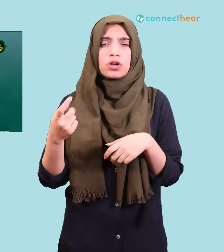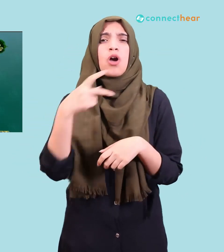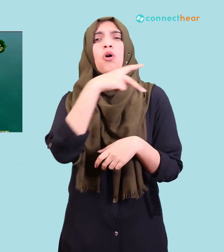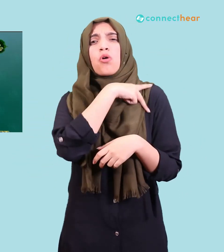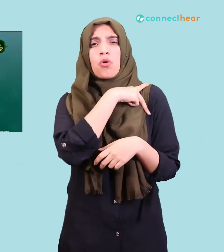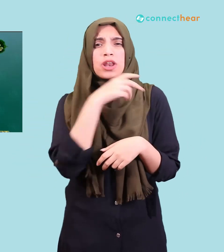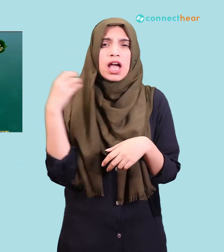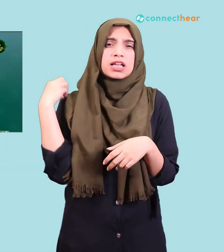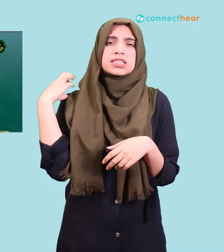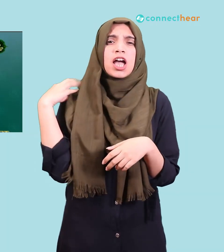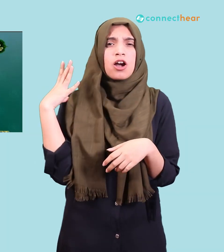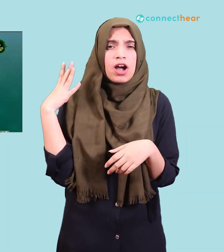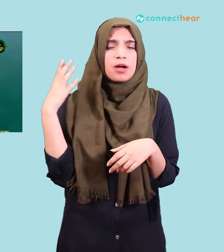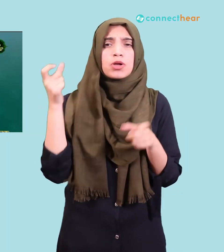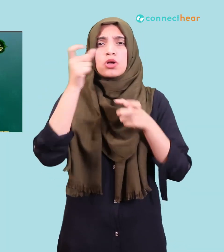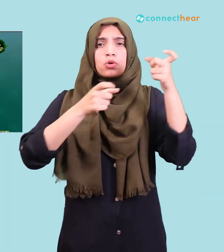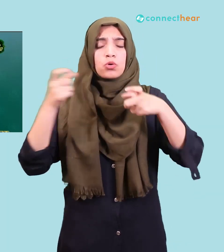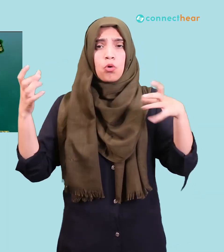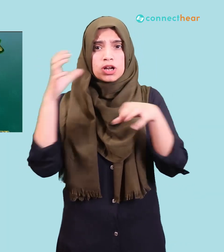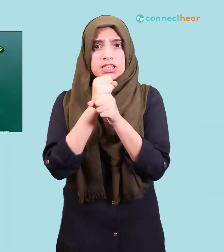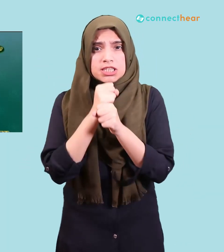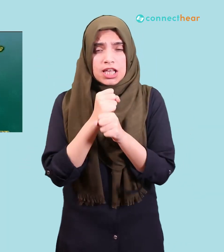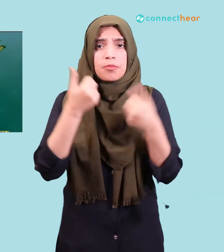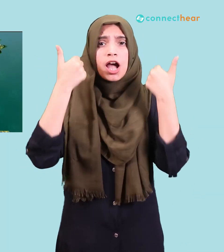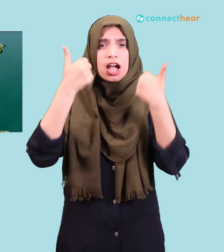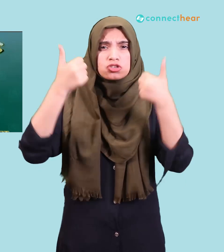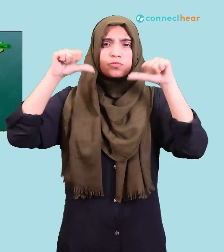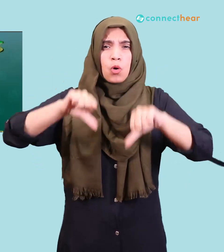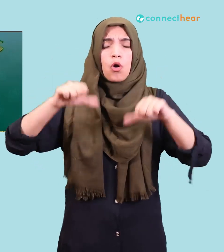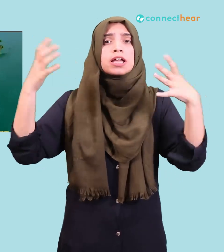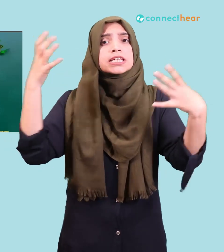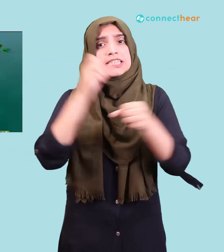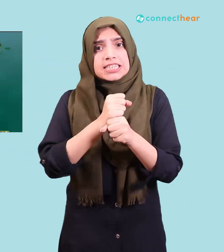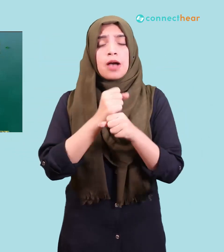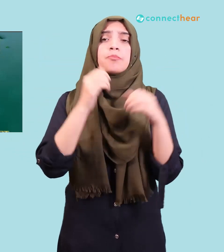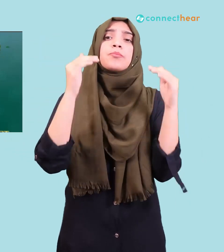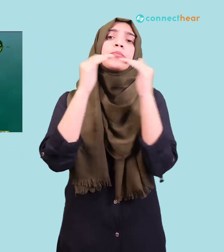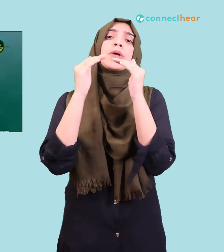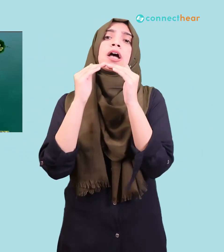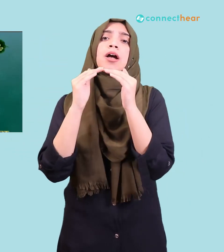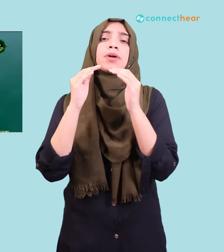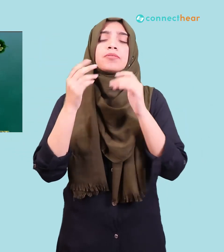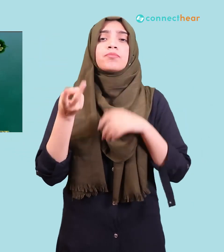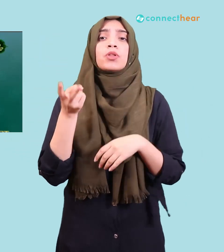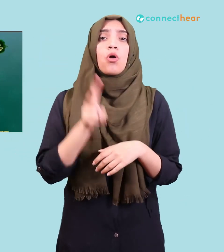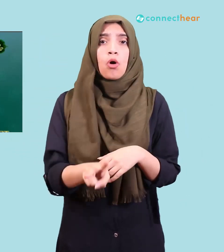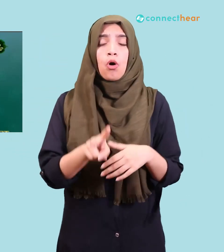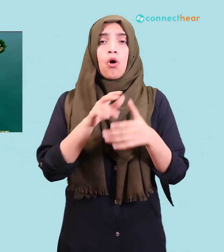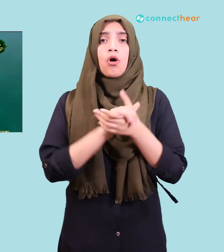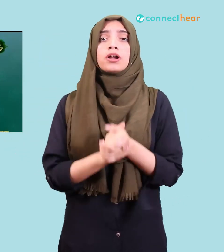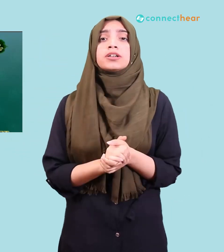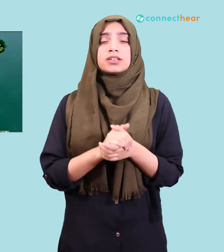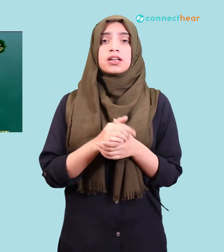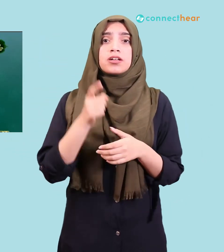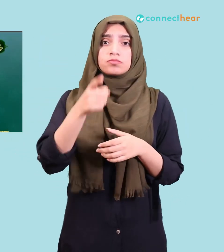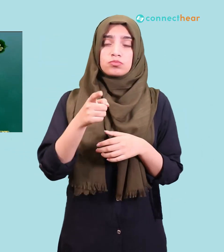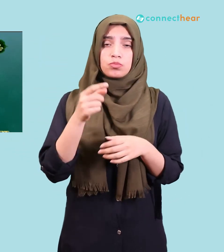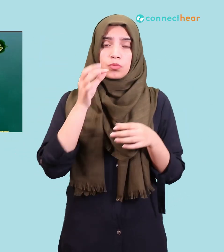अमल करें या ना करें, लेकिन हमारे नबी सल्लल्लाहु अलैहि वसल्लम लोगों के दिलों में बसते हैं।